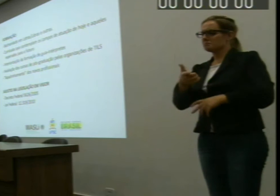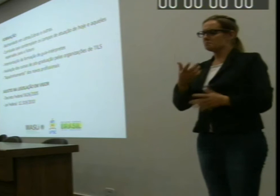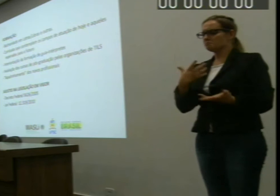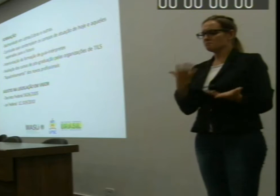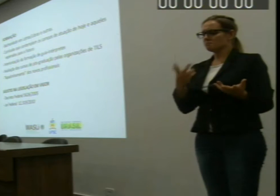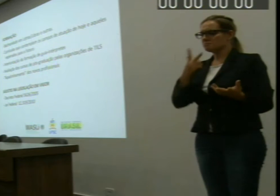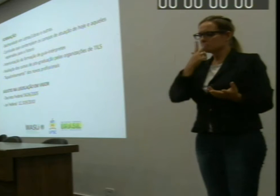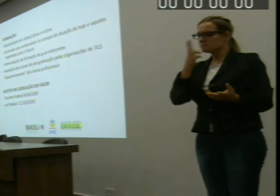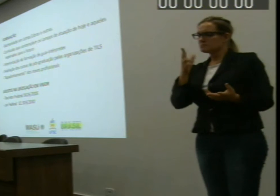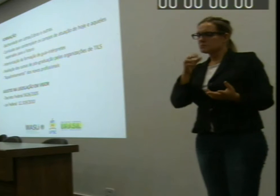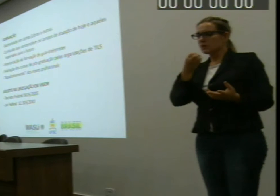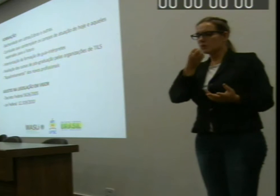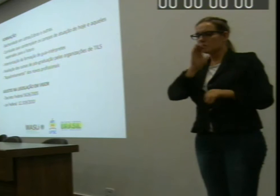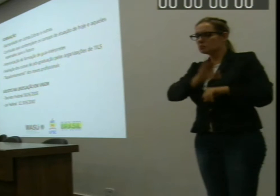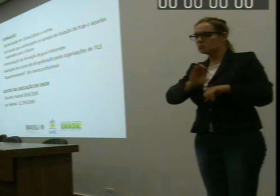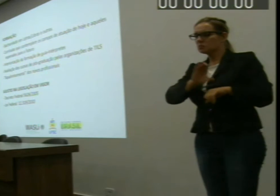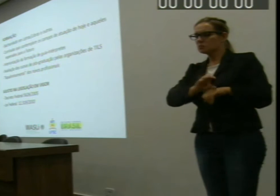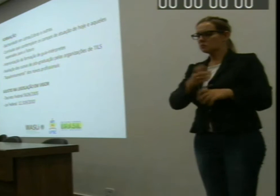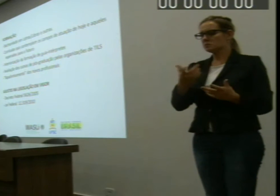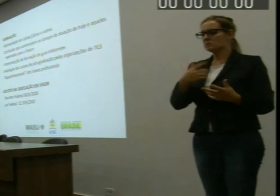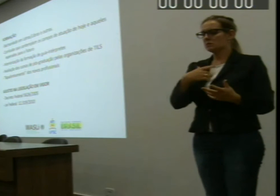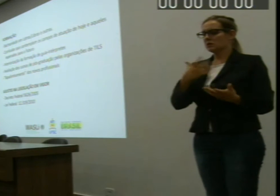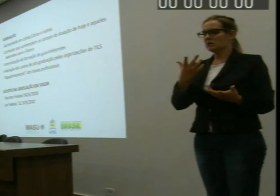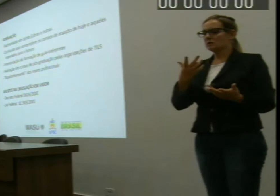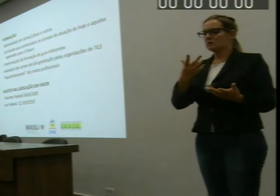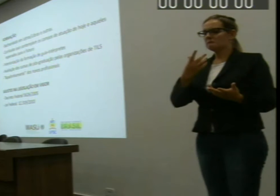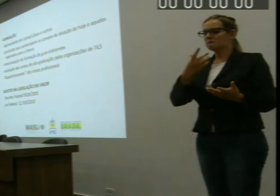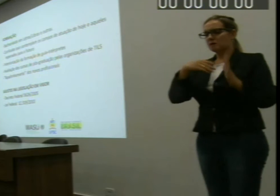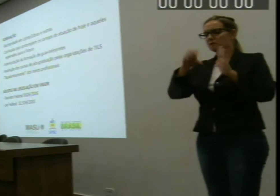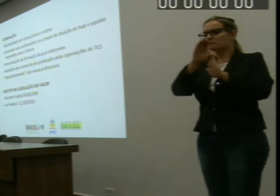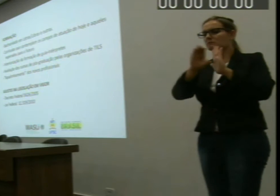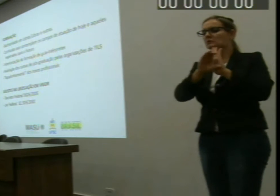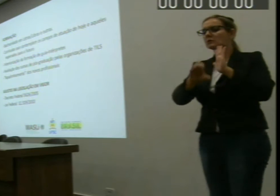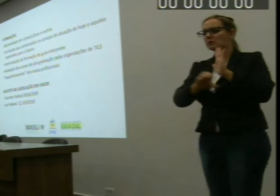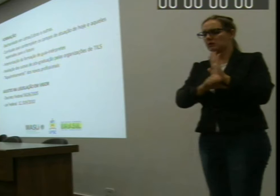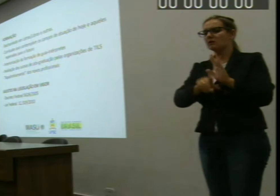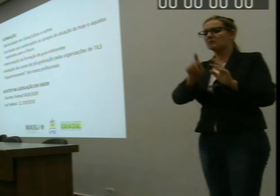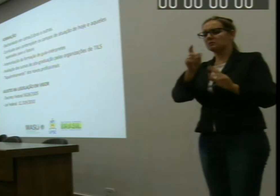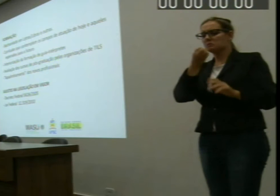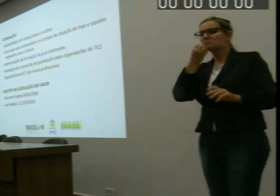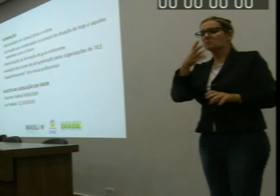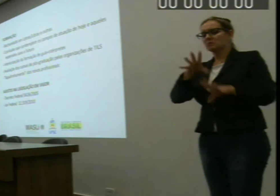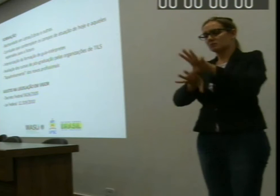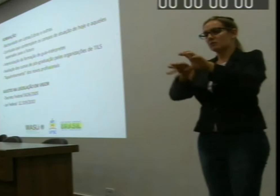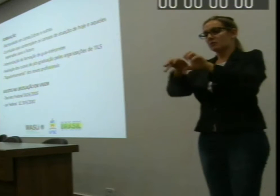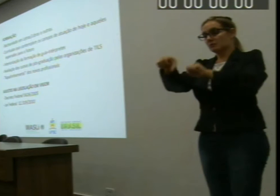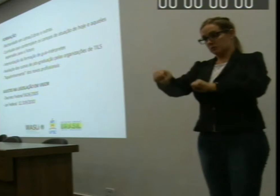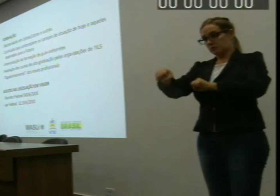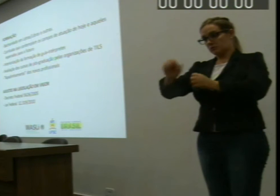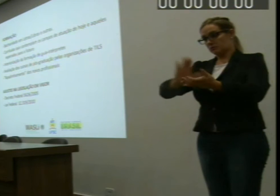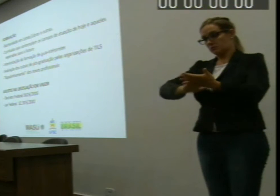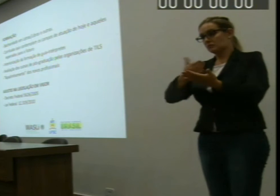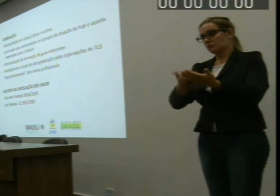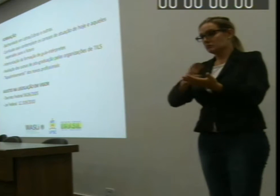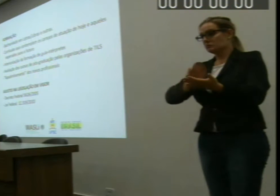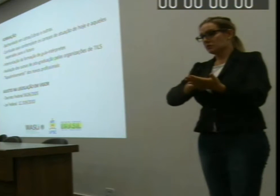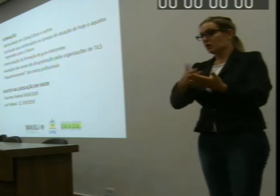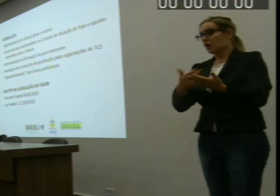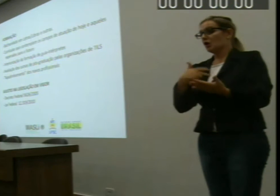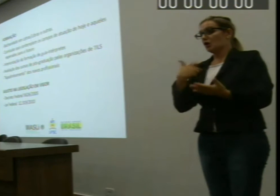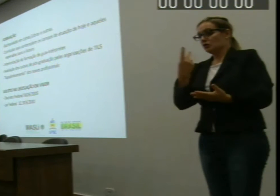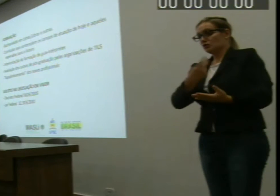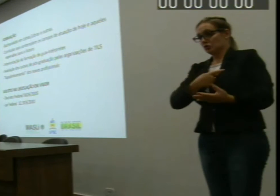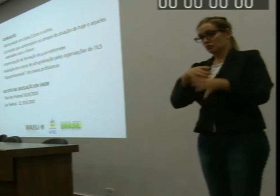esse curso aqui de fato Ele atende as necessidades de uma formação para inter de língua de sinais e nós como organização de intérprete de língua de